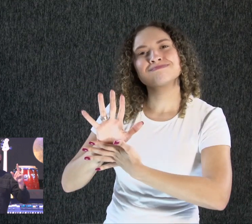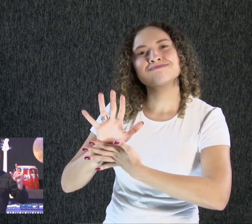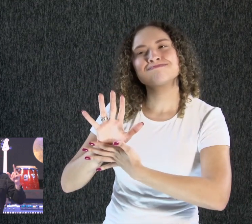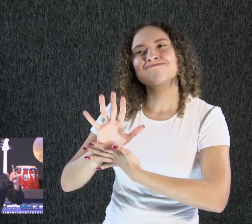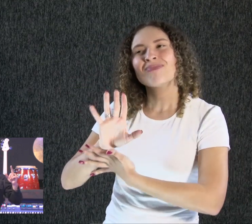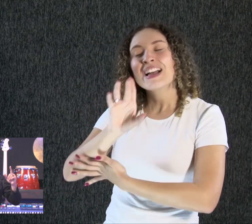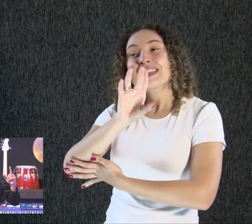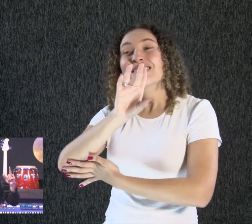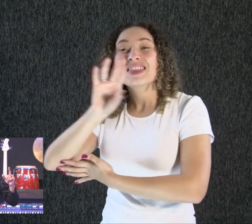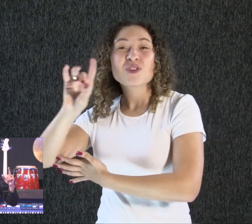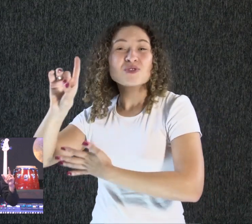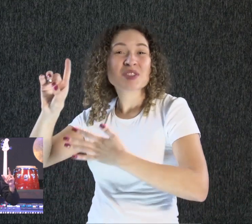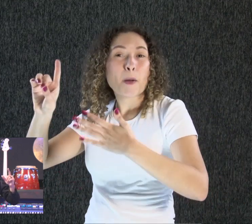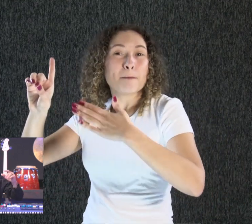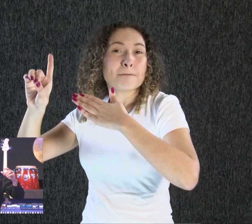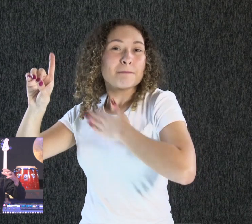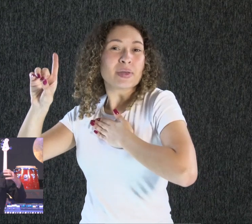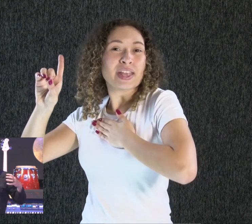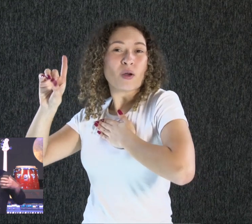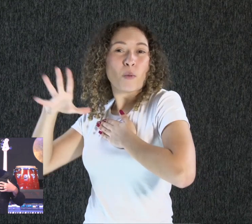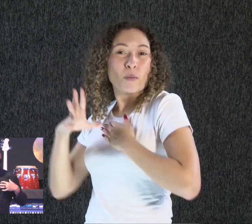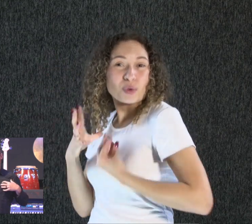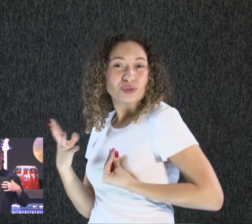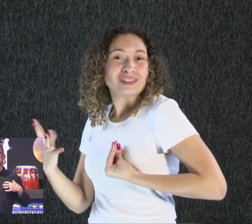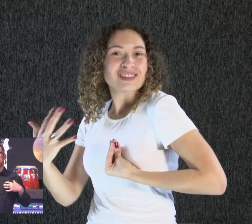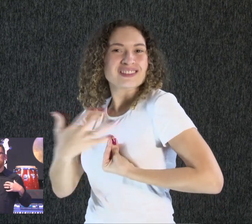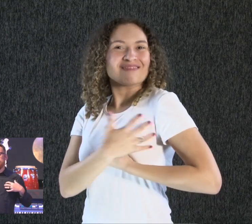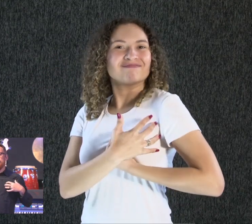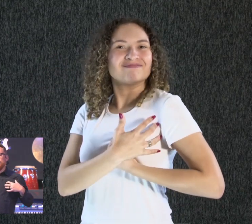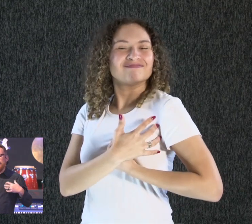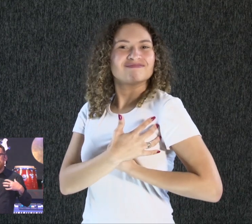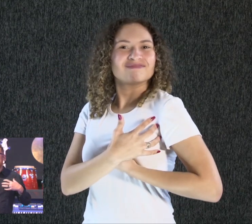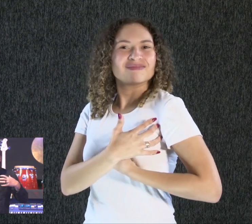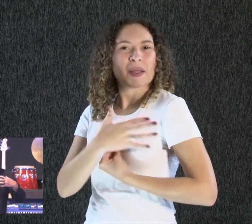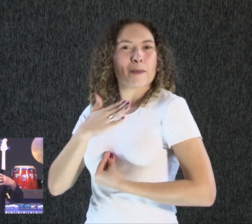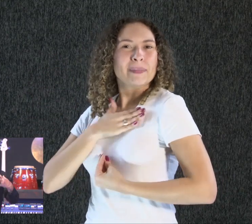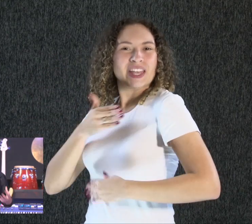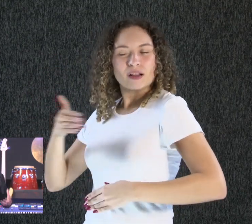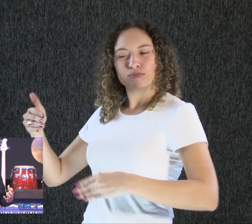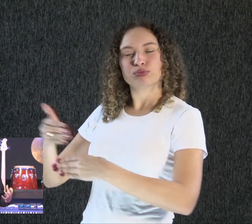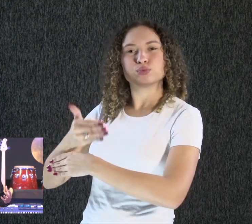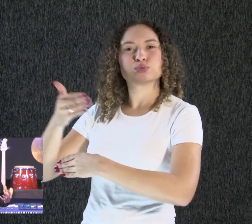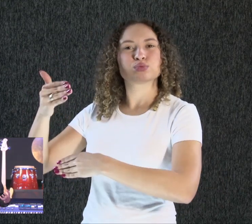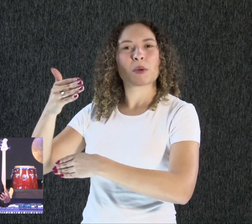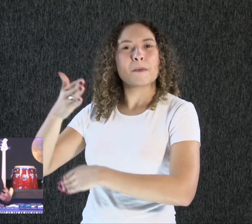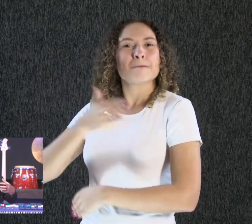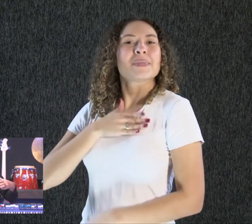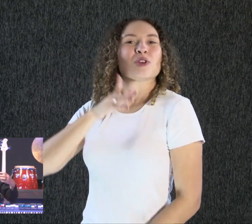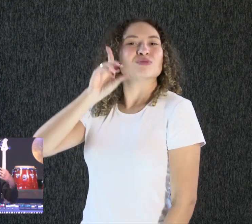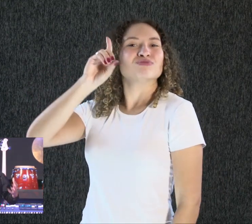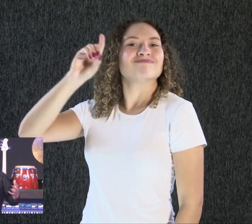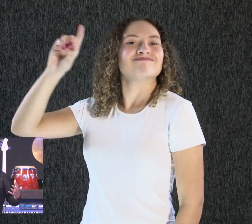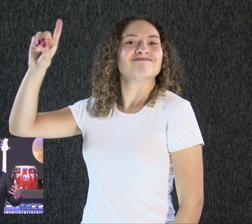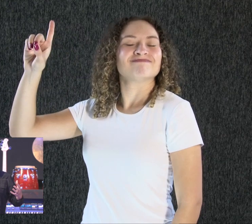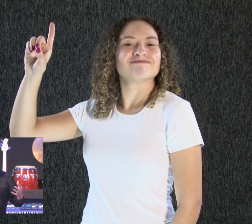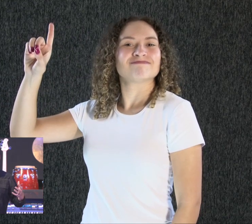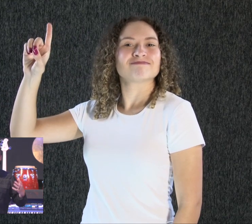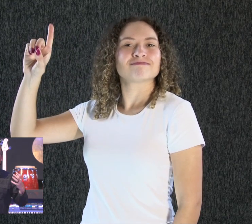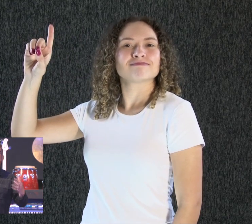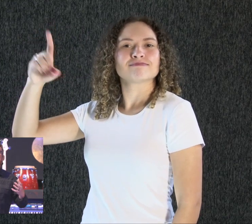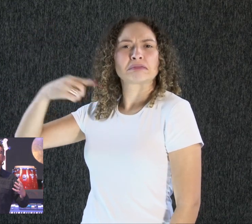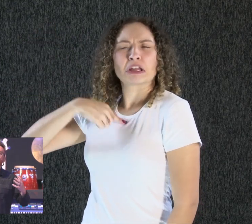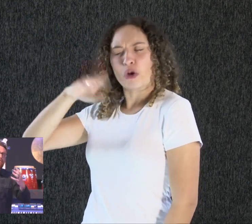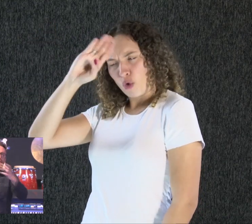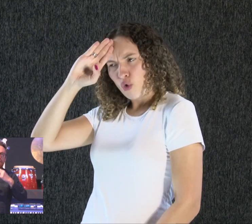Senhor, tu és o meu refúgio, tu és a minha fortaleza, o meu Deus